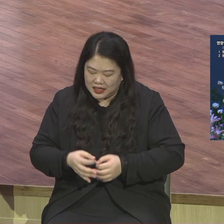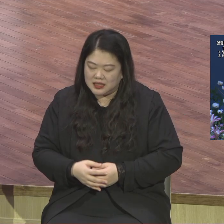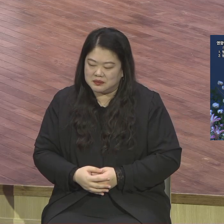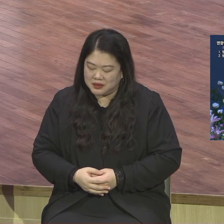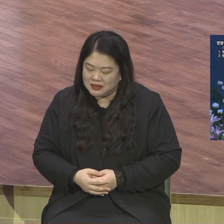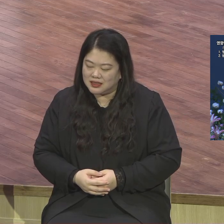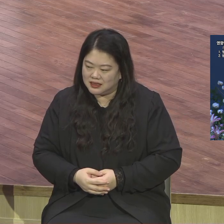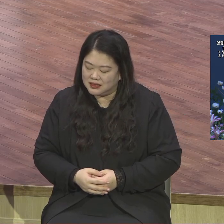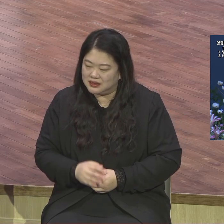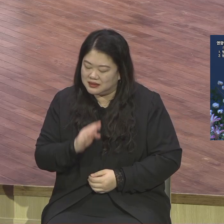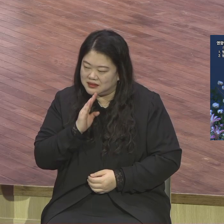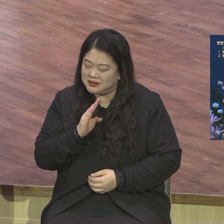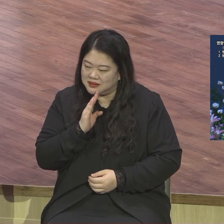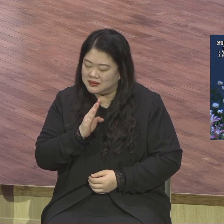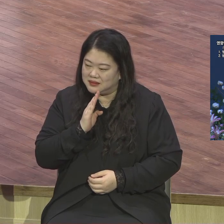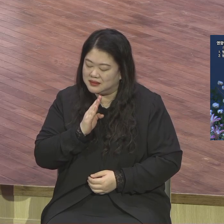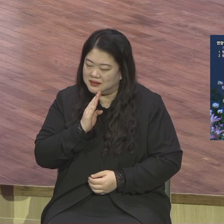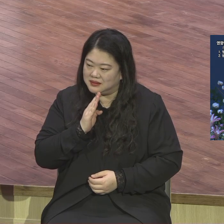쳐다보세요.